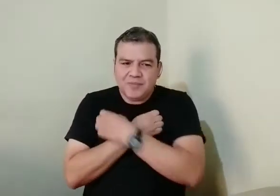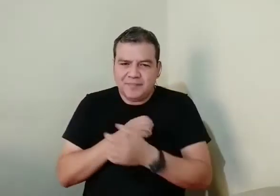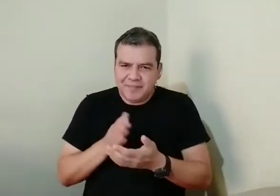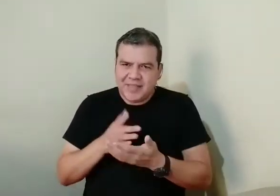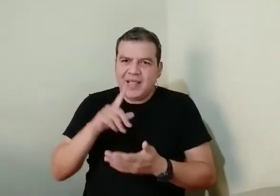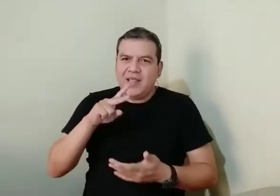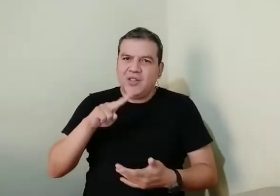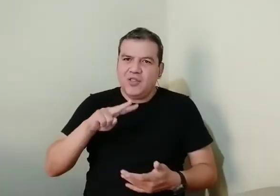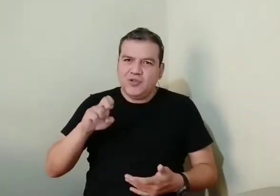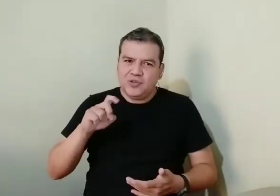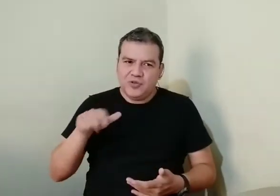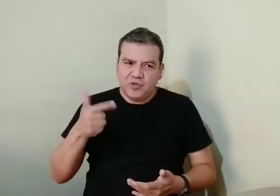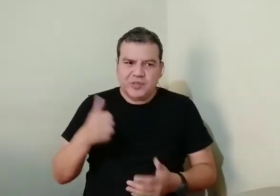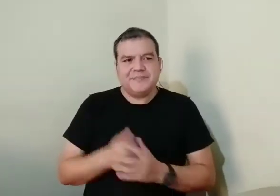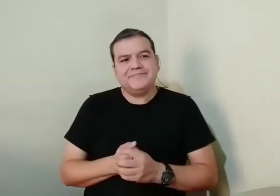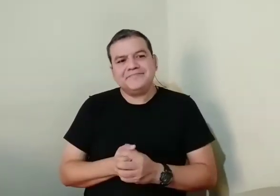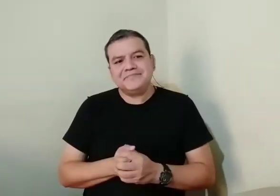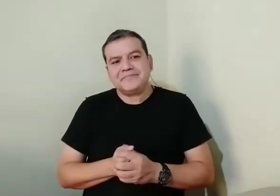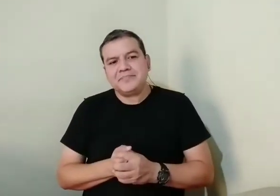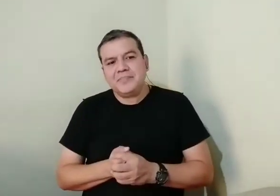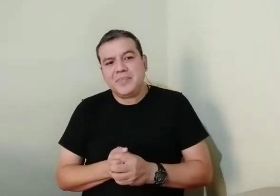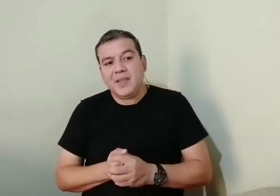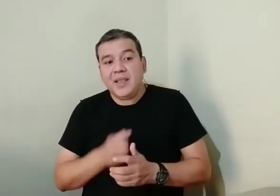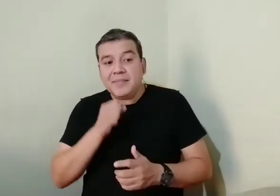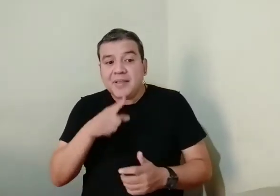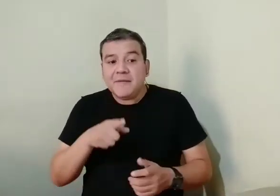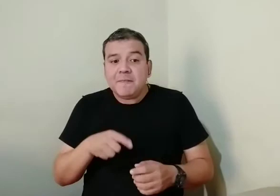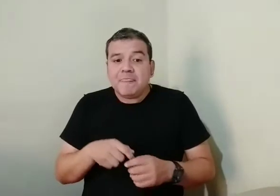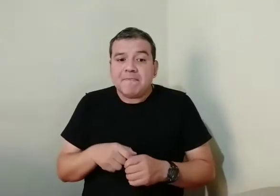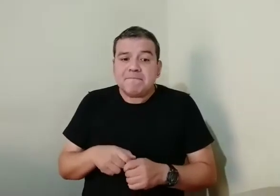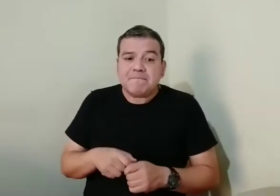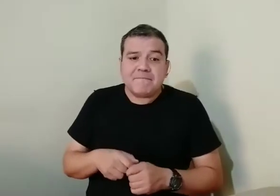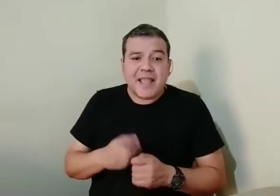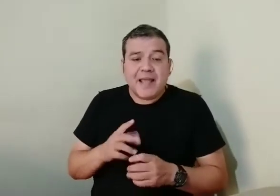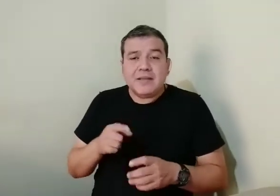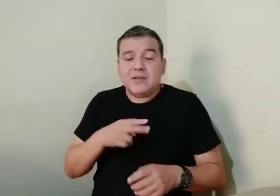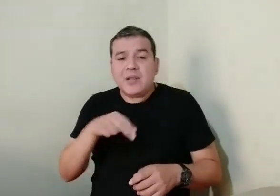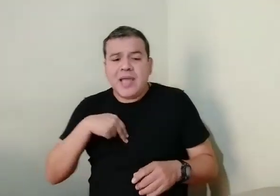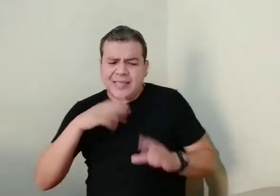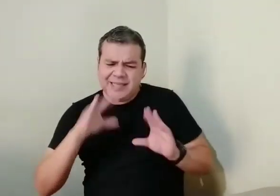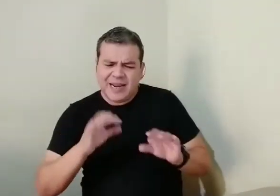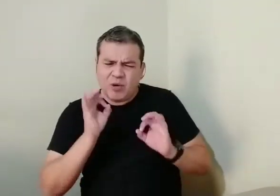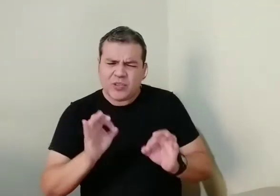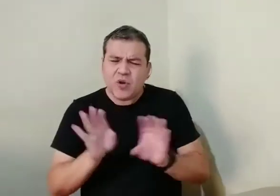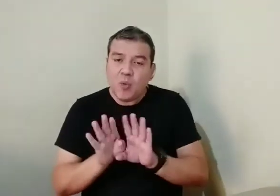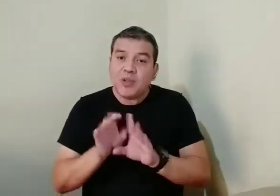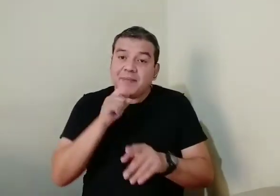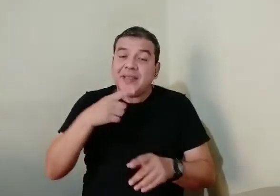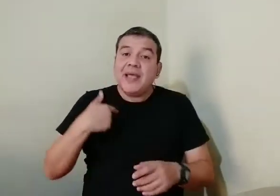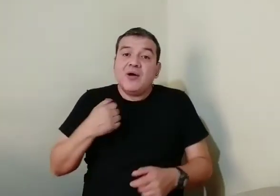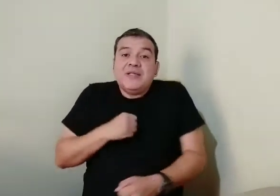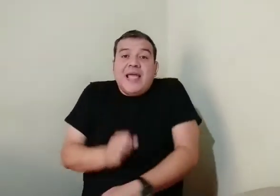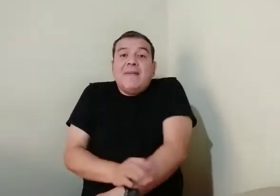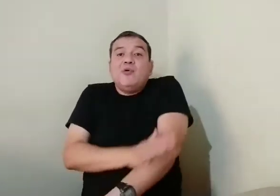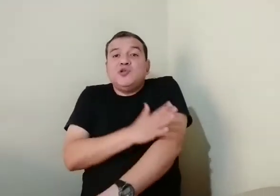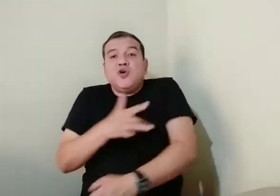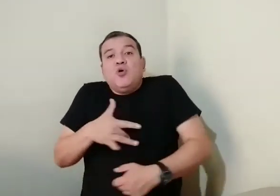En el caso de la familia como escuela, esto es muy importante. Se debe construir una